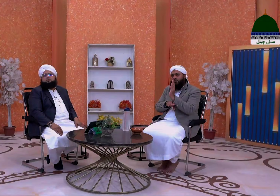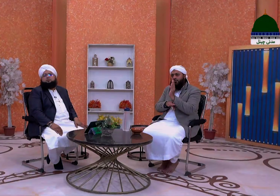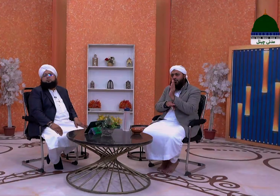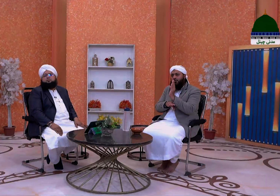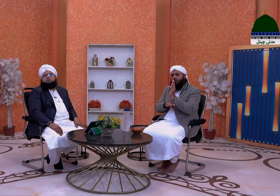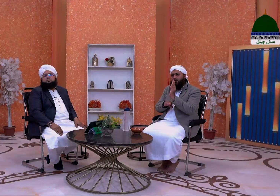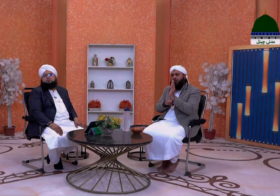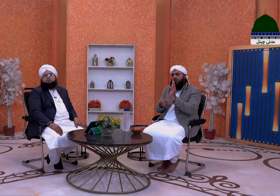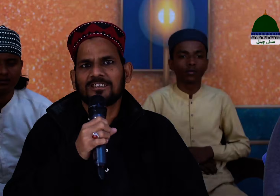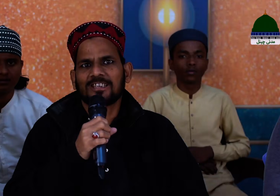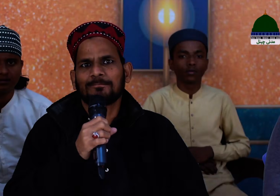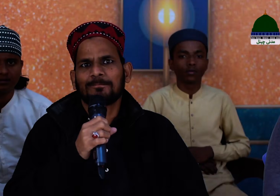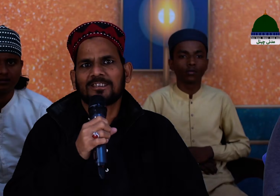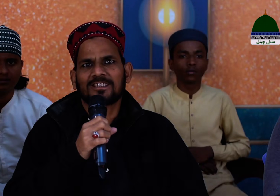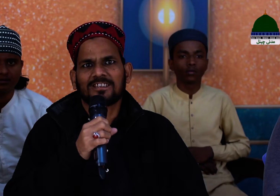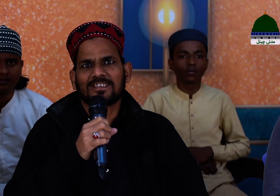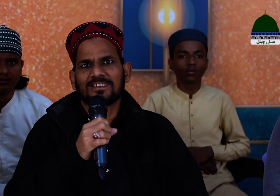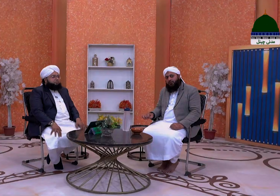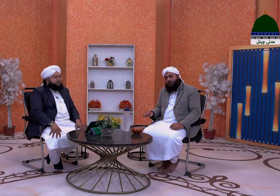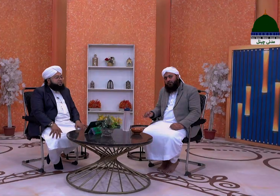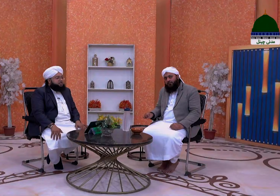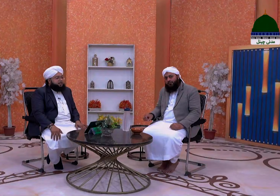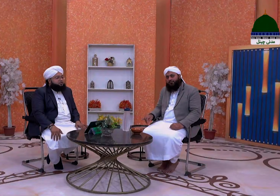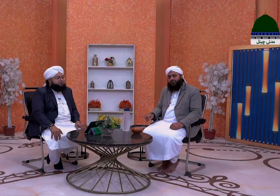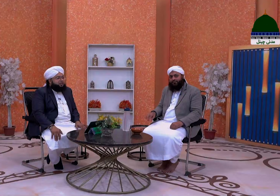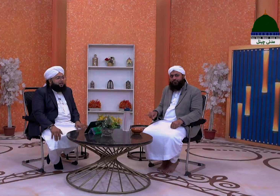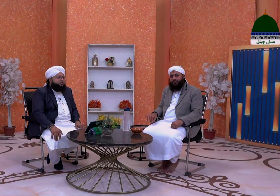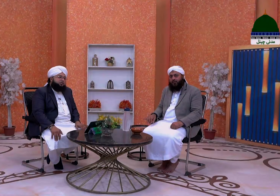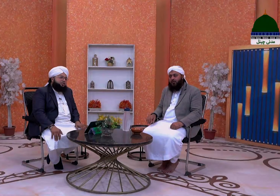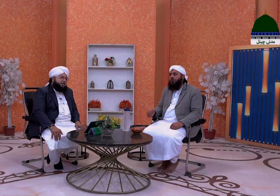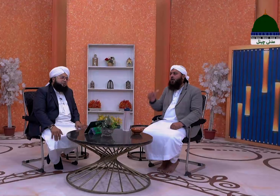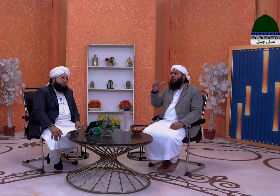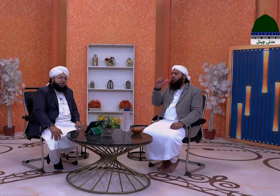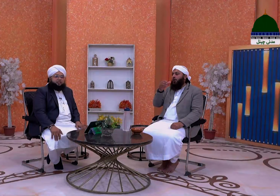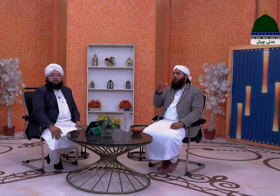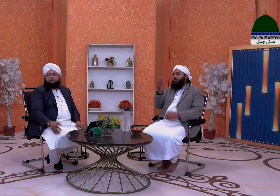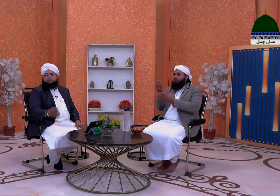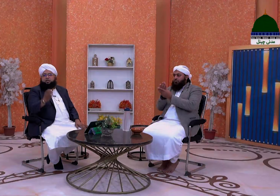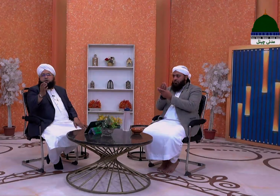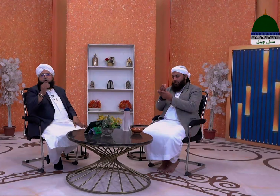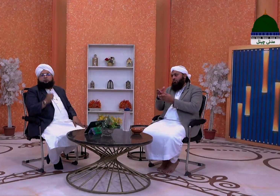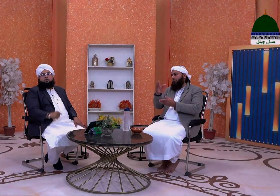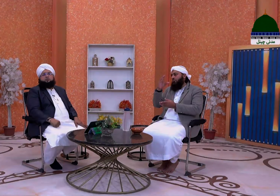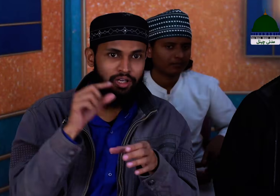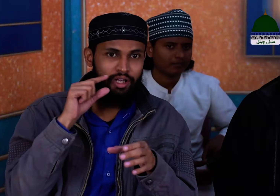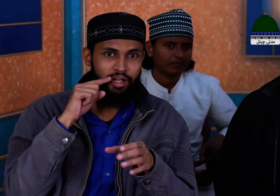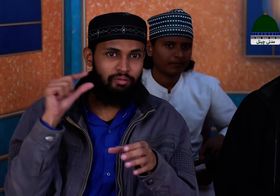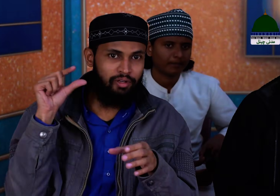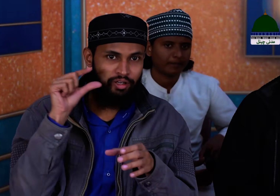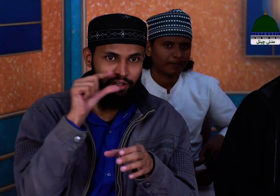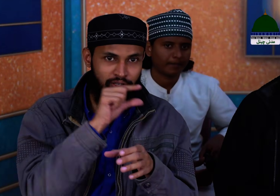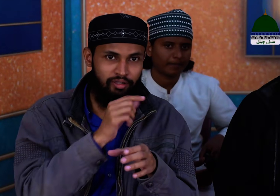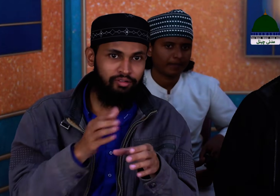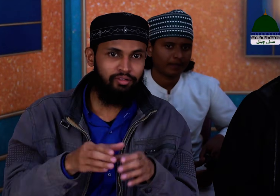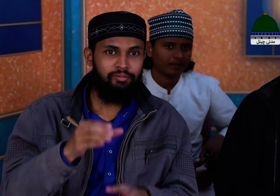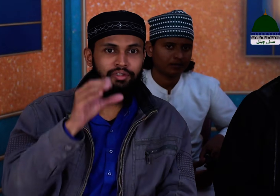پانی سیدھے ہاتھ سے پینا چاہیے اور 3 سانس میں پینا چاہیے۔ پانی سیدھے ہاتھ سے پینا چاہیے اور 3 سانس میں پینا چاہیے۔ جی اور کوئی؟ پانی